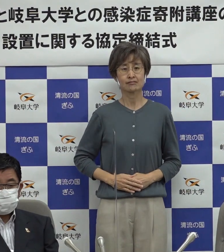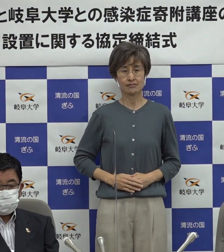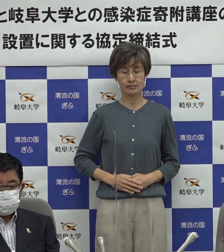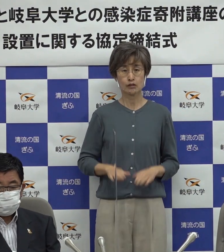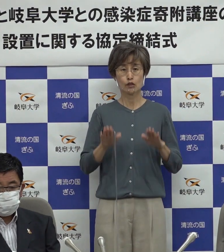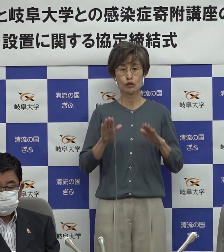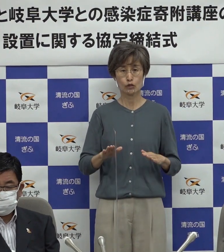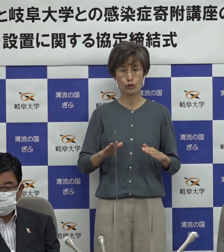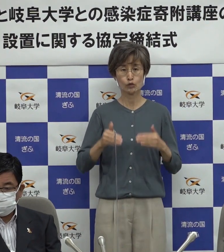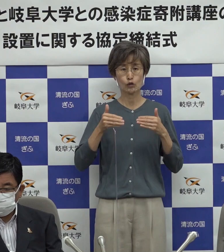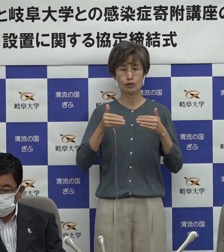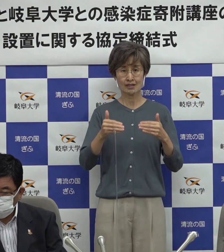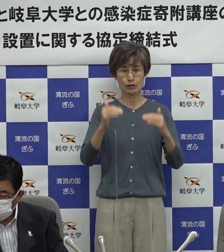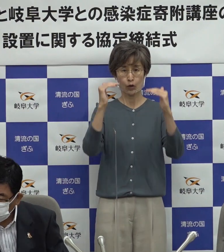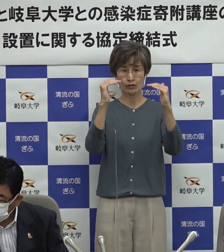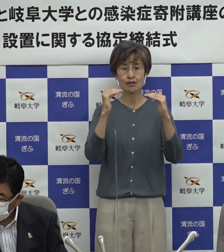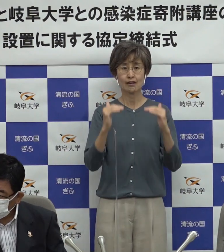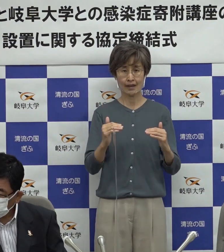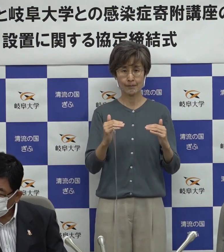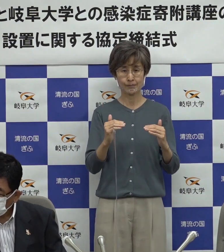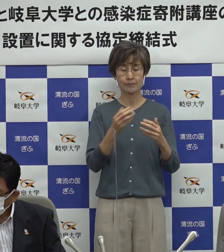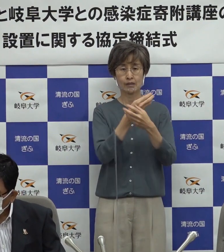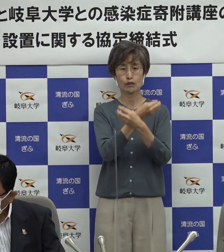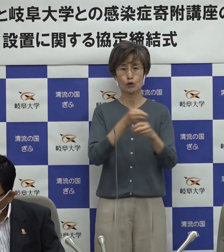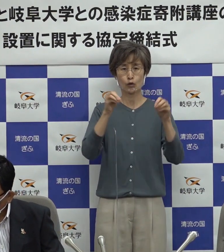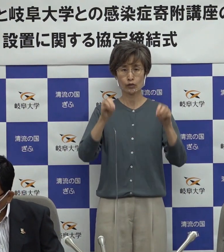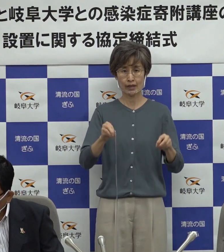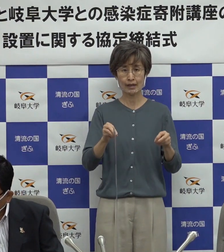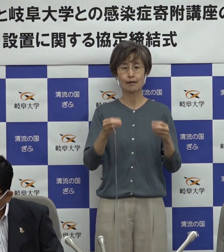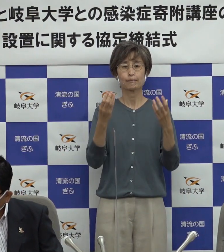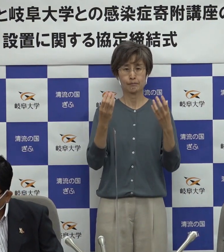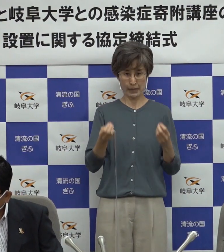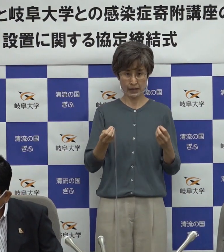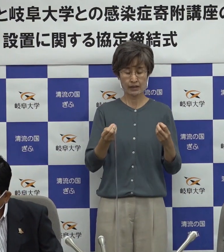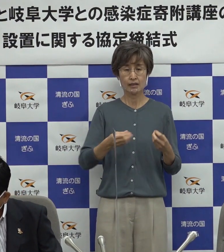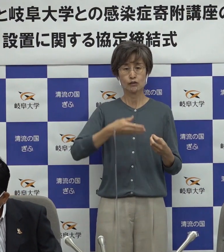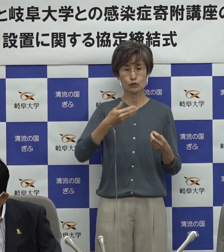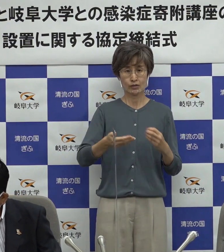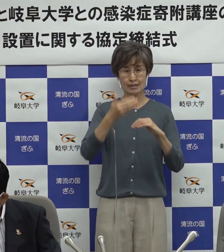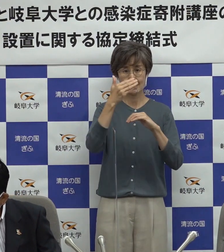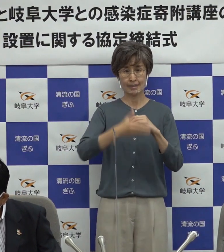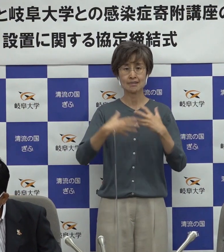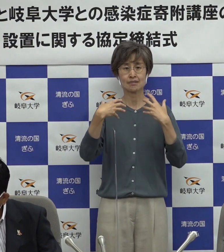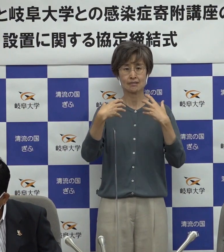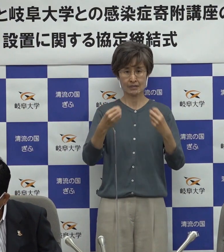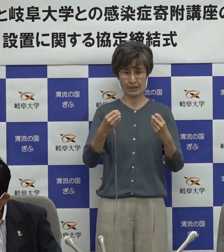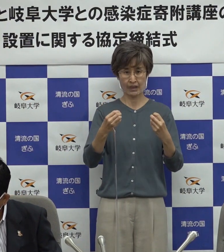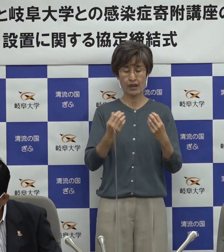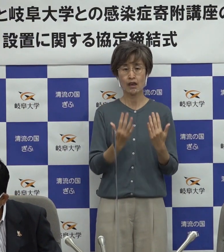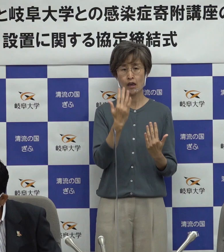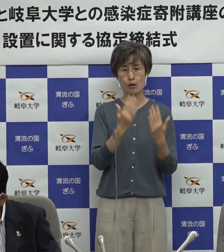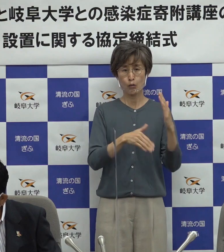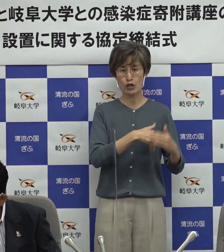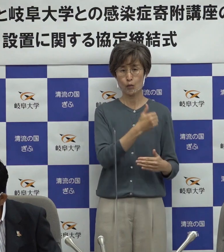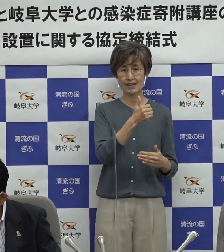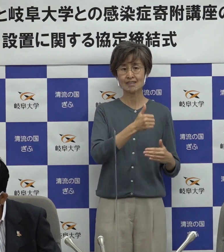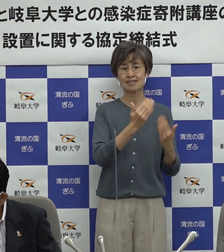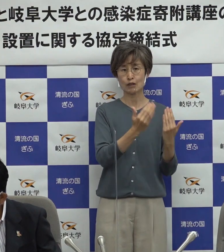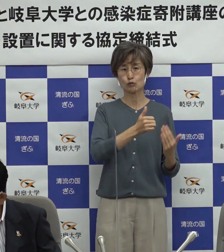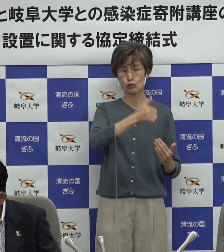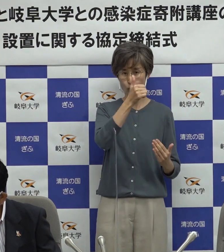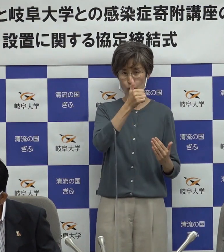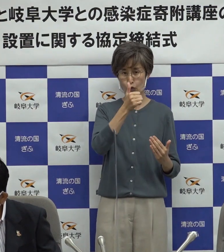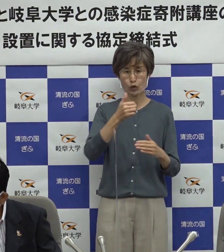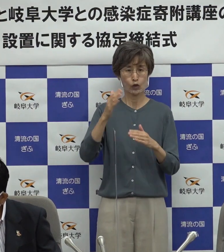の進行については、協定の締結、写真撮影、森脇学長および古田知事からの挨